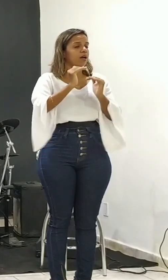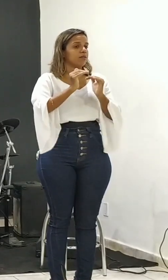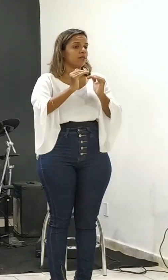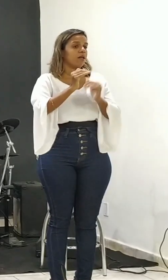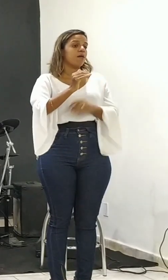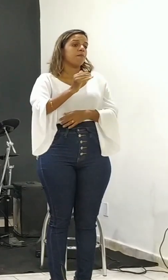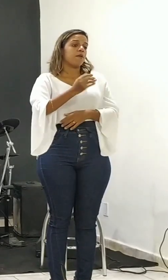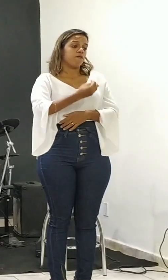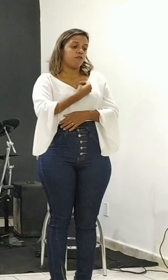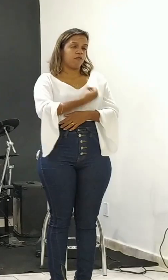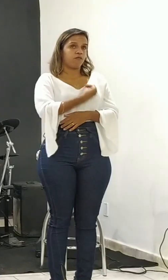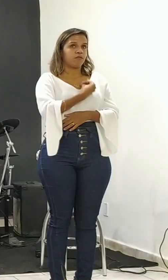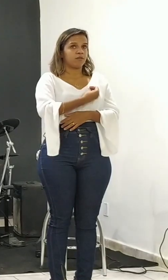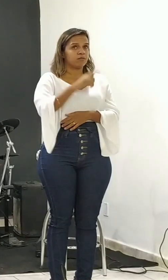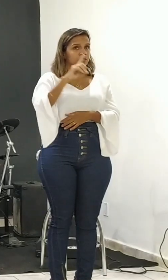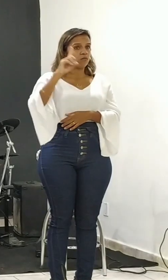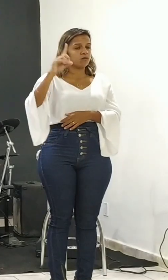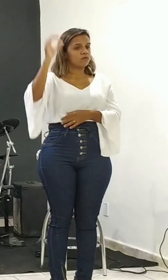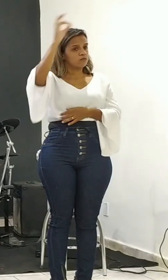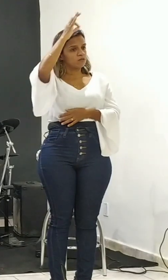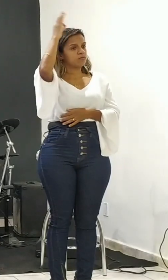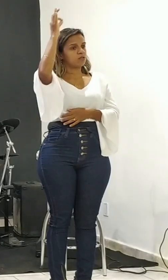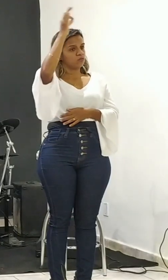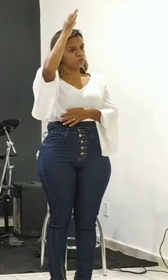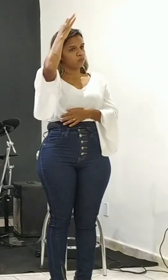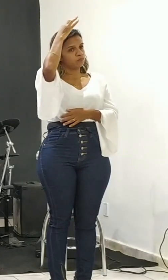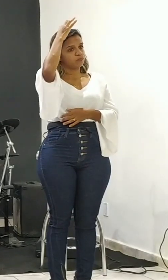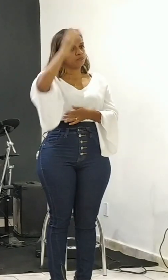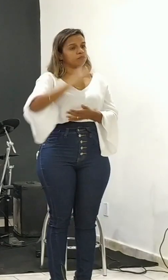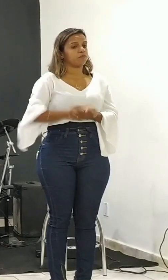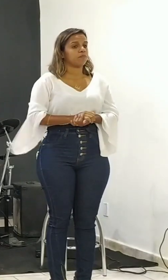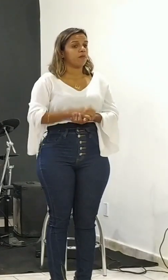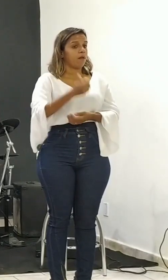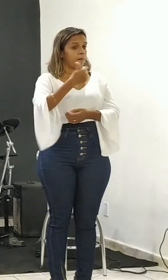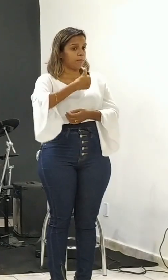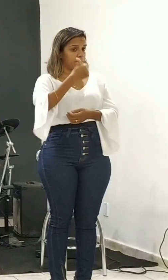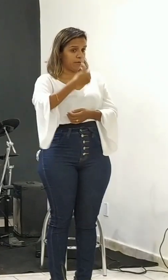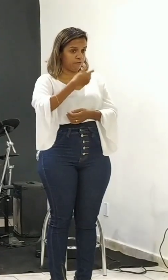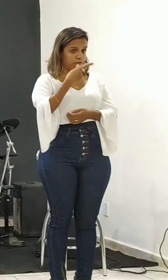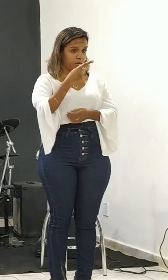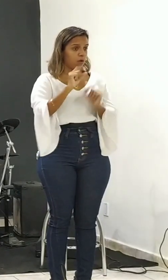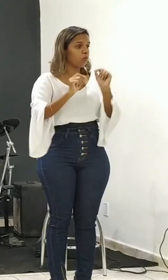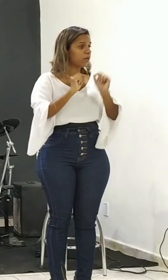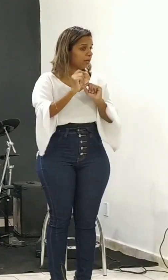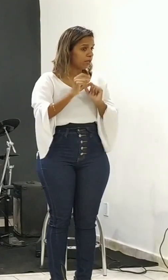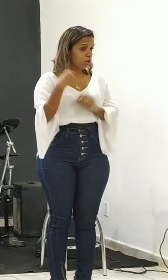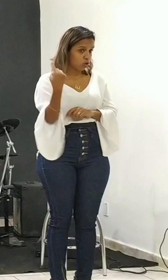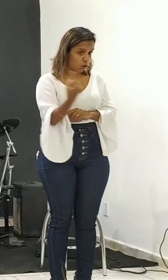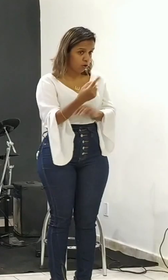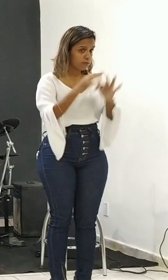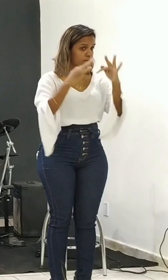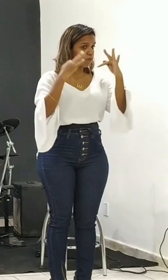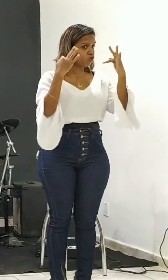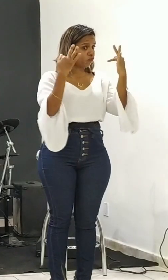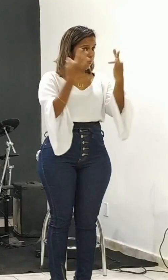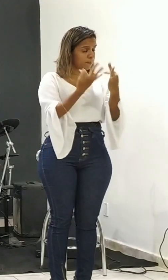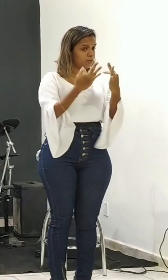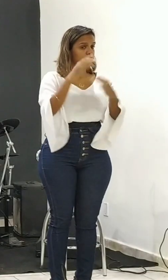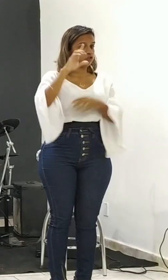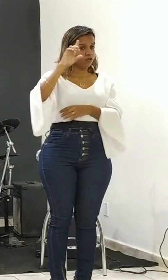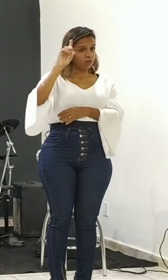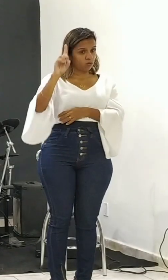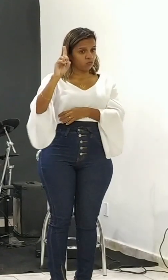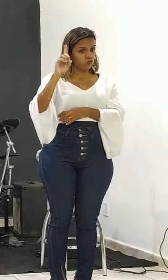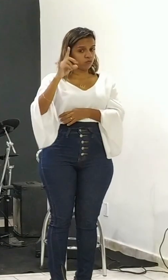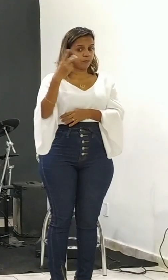a morada de Deus em Espírito. Então, primeiro ele diz que nós somos família de Deus. Segundo, ele diz que